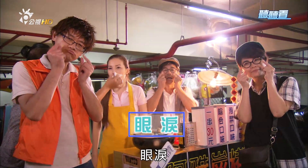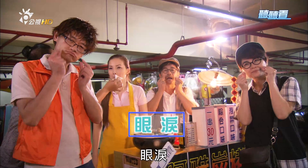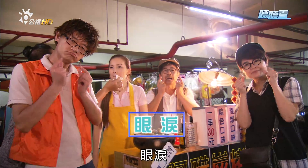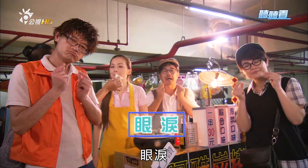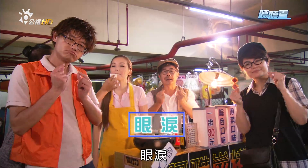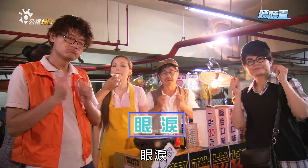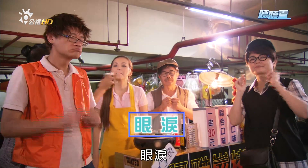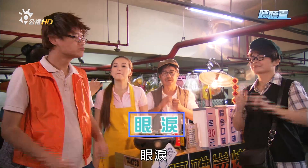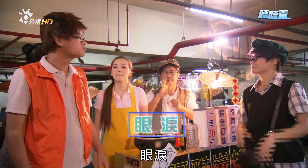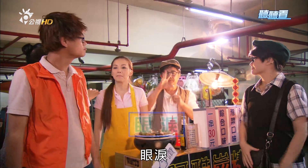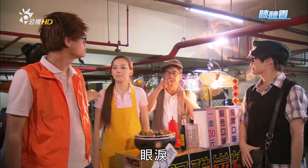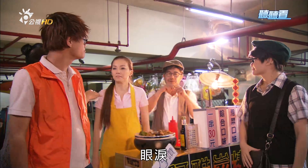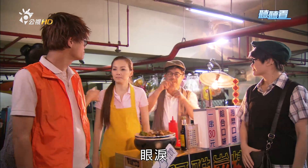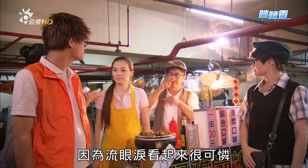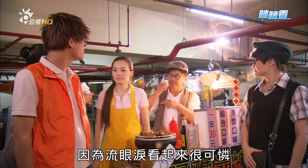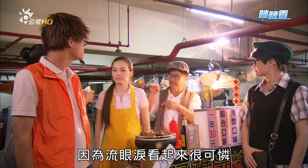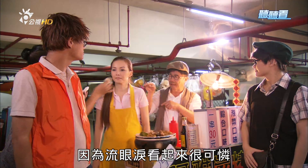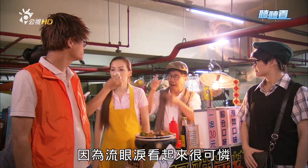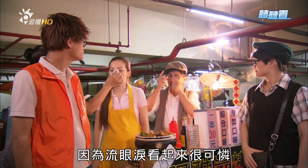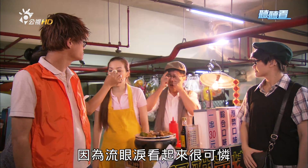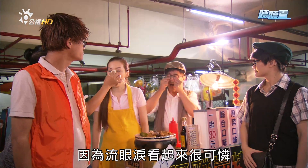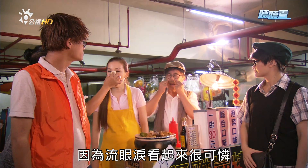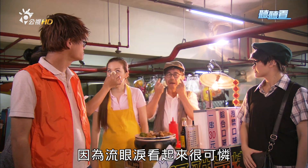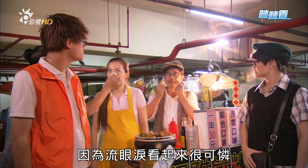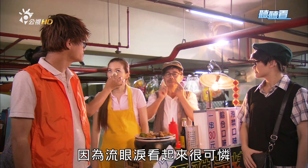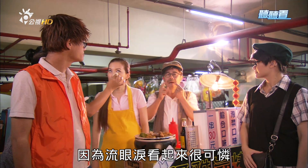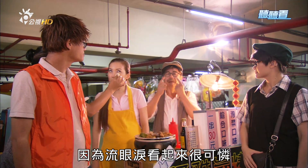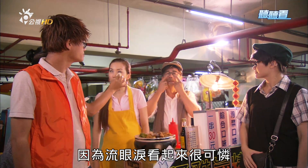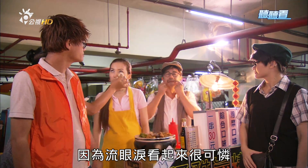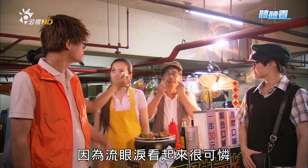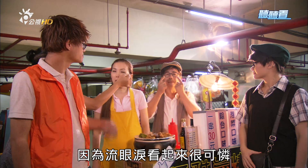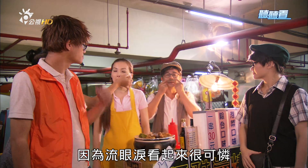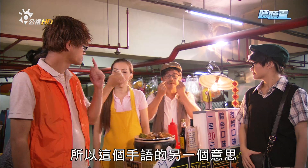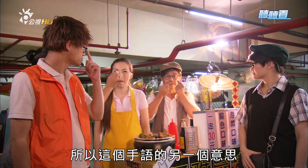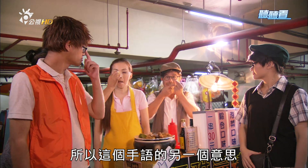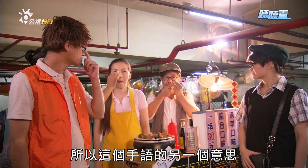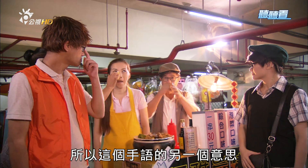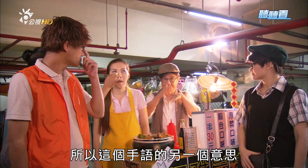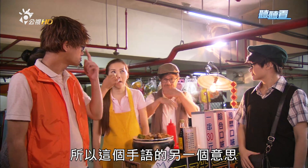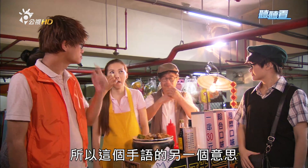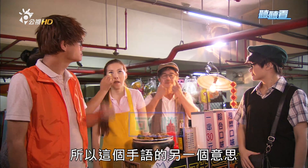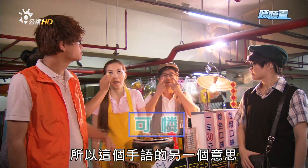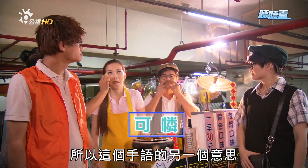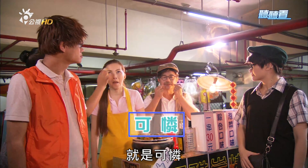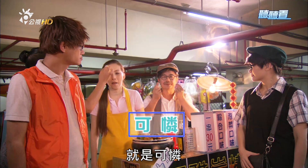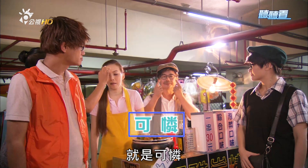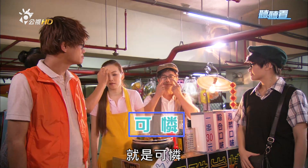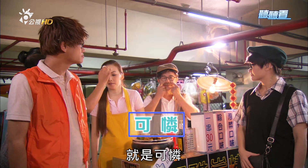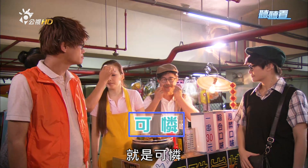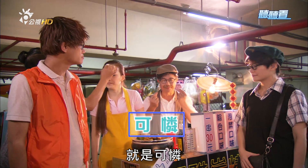眼泪。 因为流眼泪看起来很可怜，所以这个手语的另一个意思呢就是可